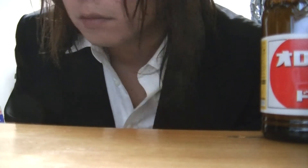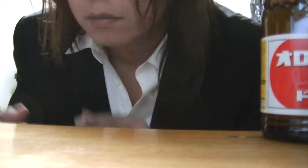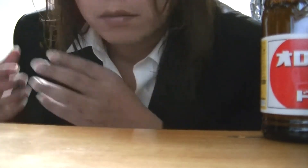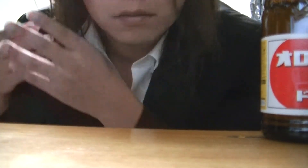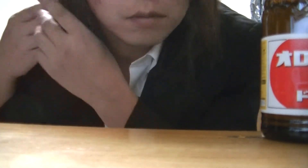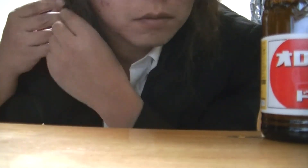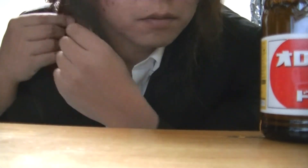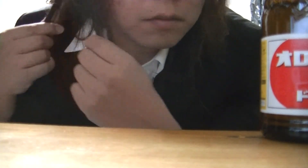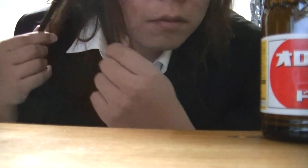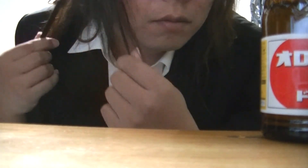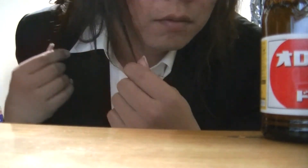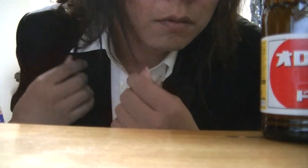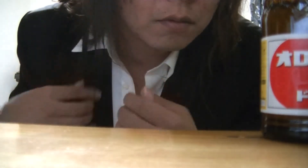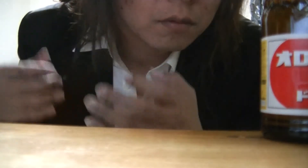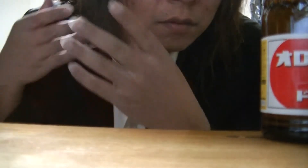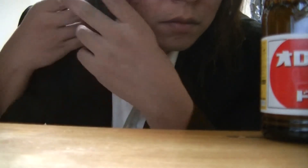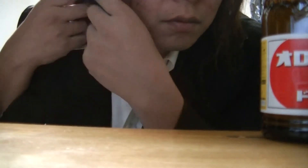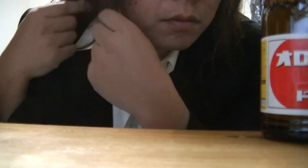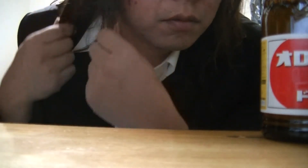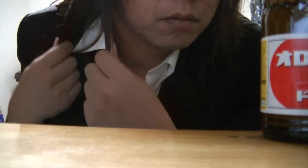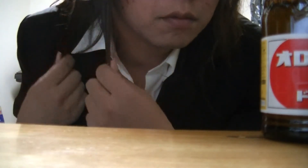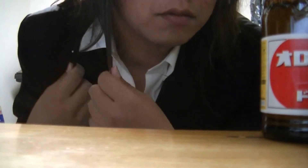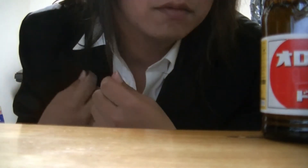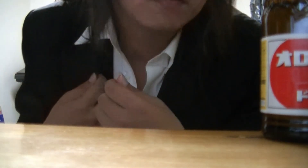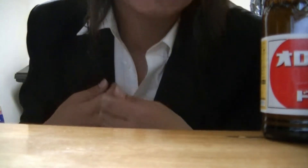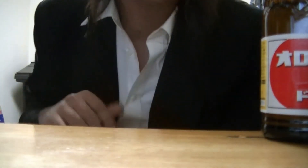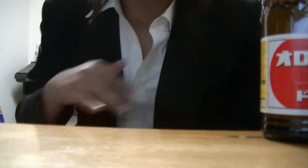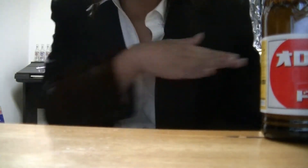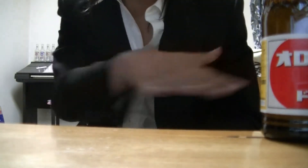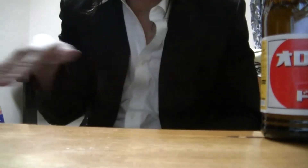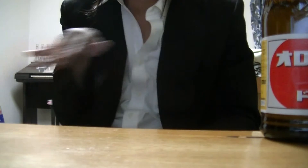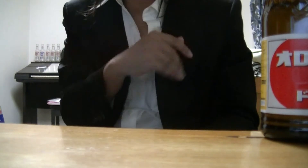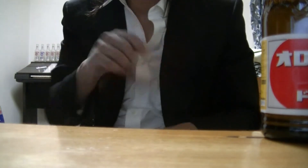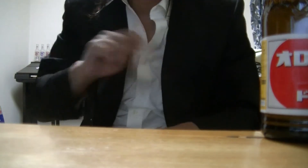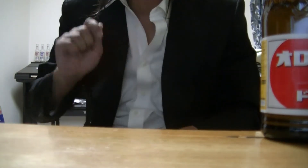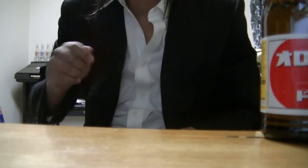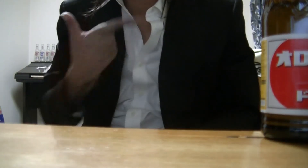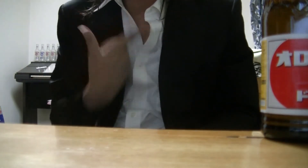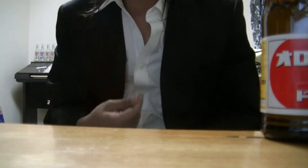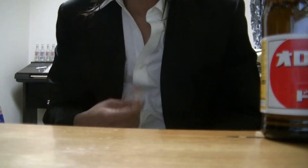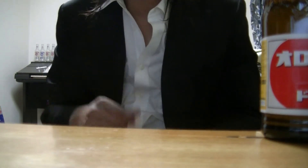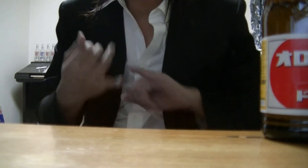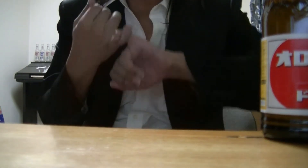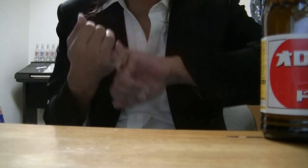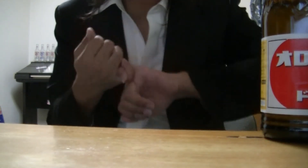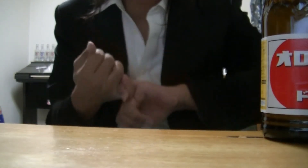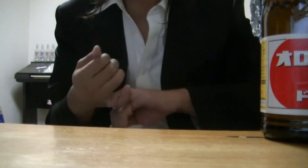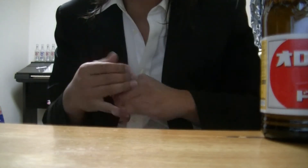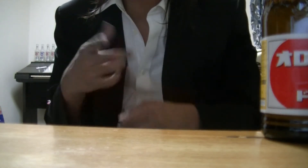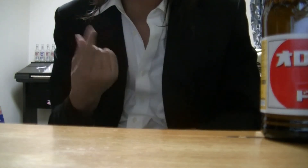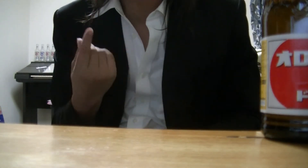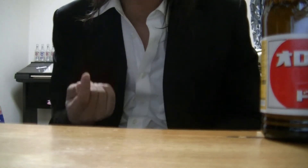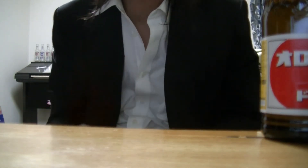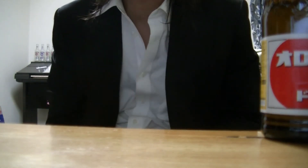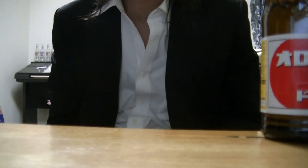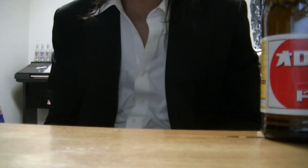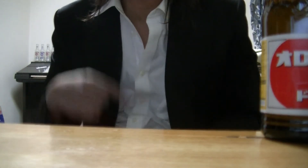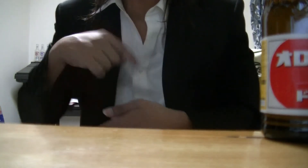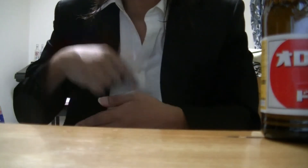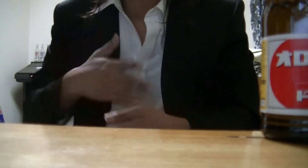けど、香取さんの書いた、大切なことはみんなマクドナルドで教わったっていう本書きますって言ったら、ぜひ書いてくれって言われて、あのもちろん中身は僕の体験ですけど書き